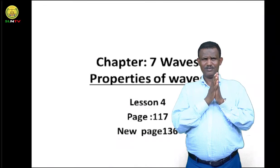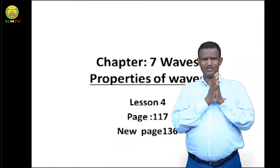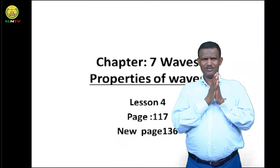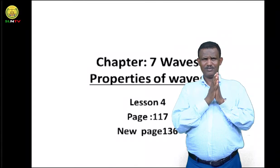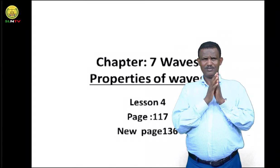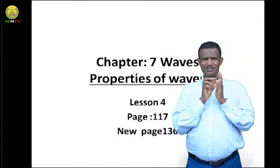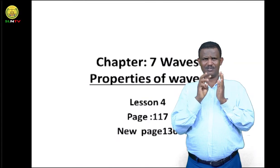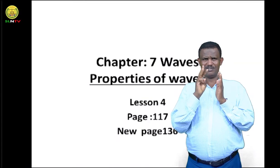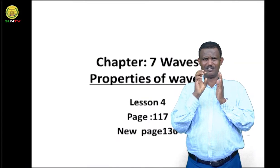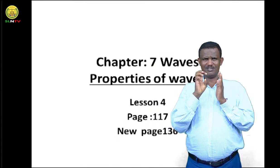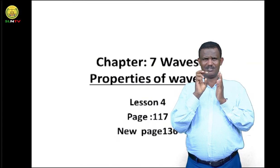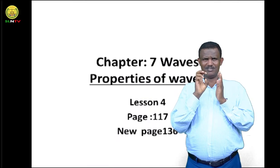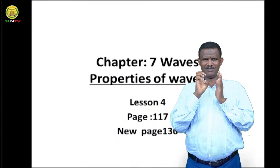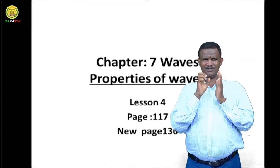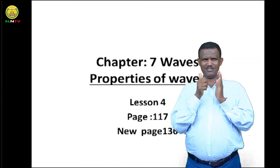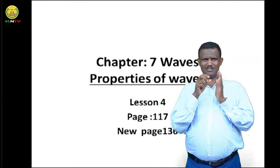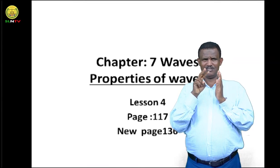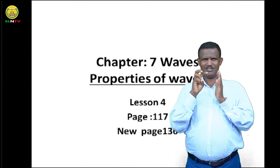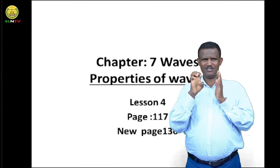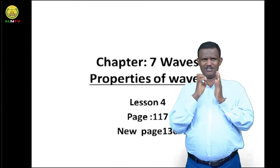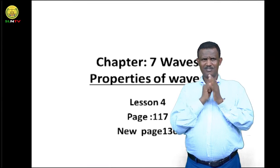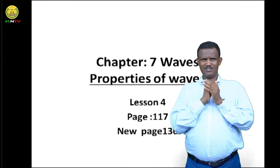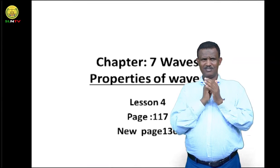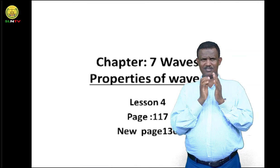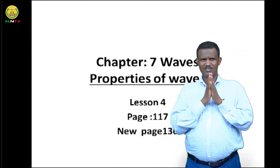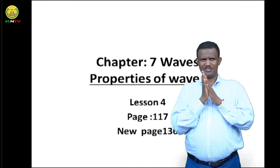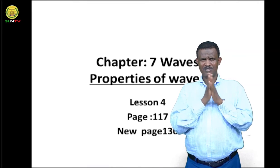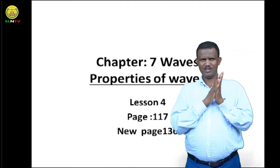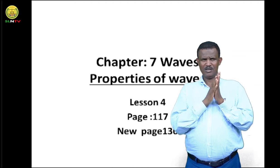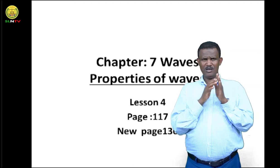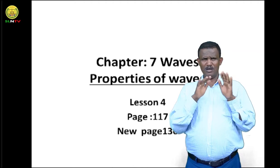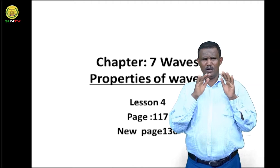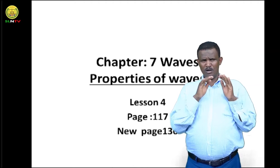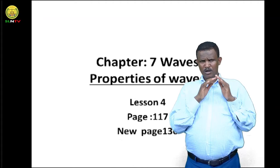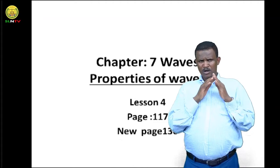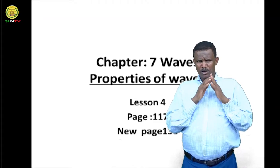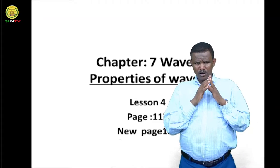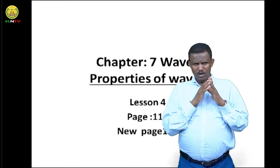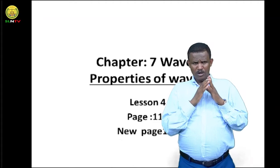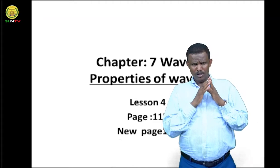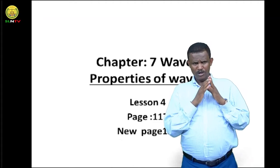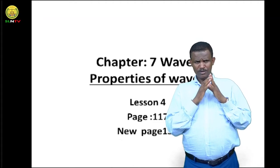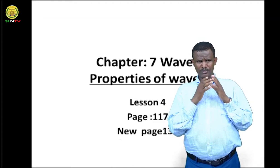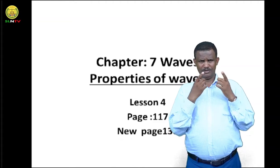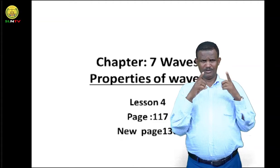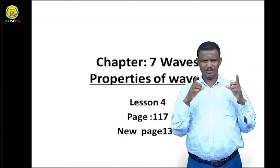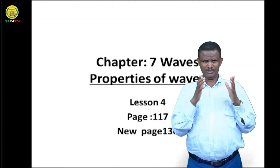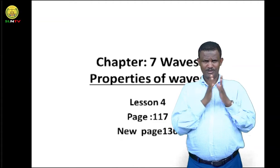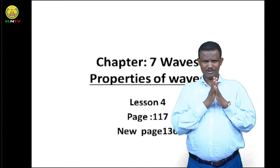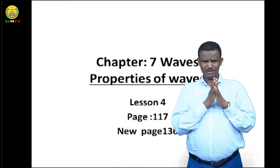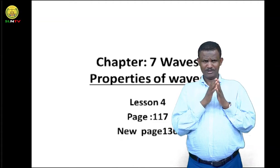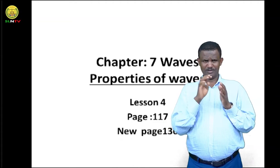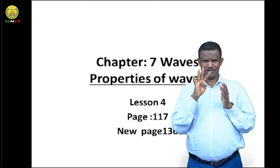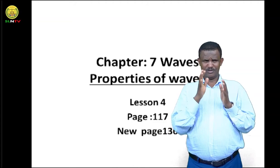bilaabaynaa properties of wife ee license-keenii 4aad weey page-ka 117